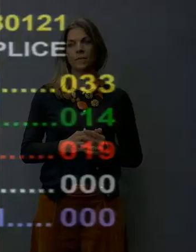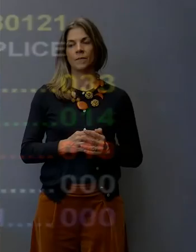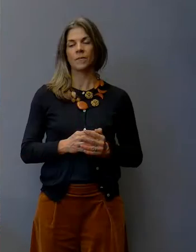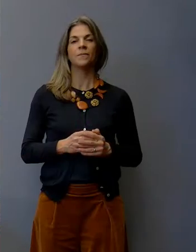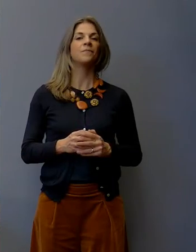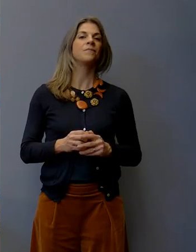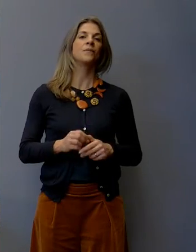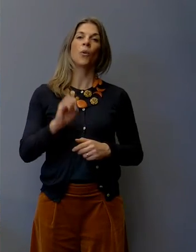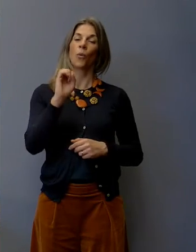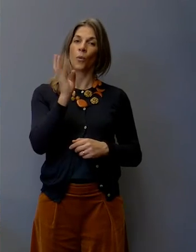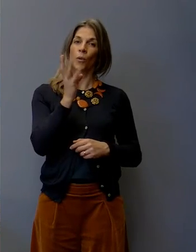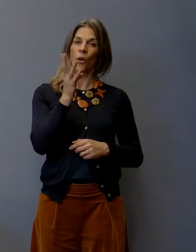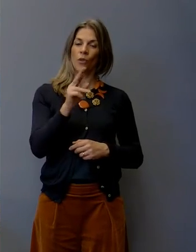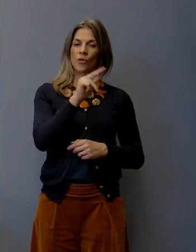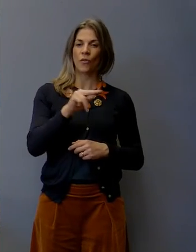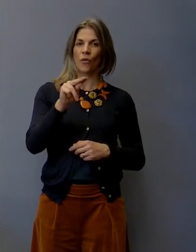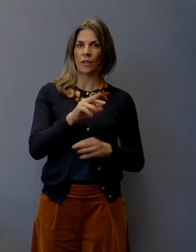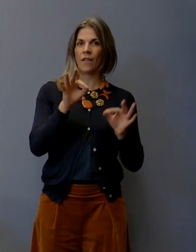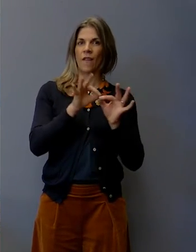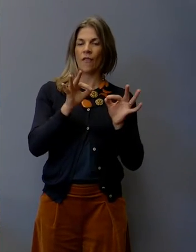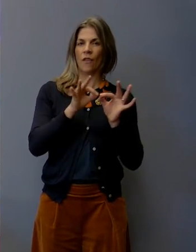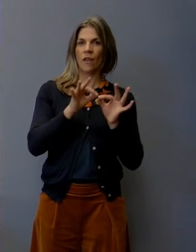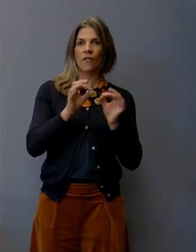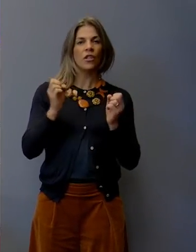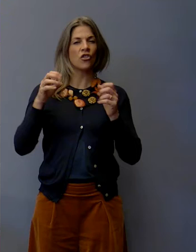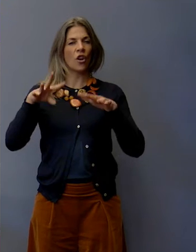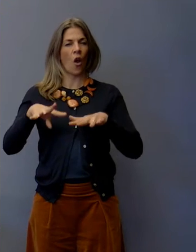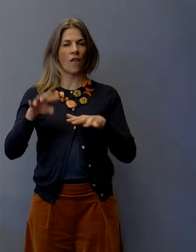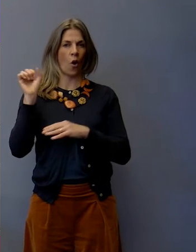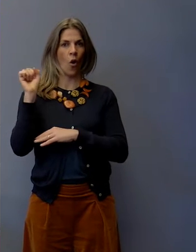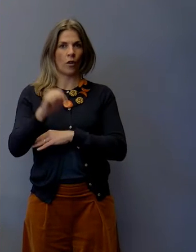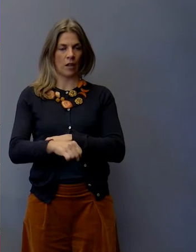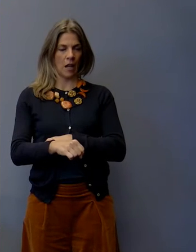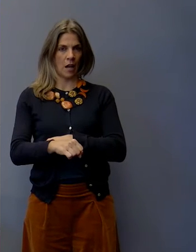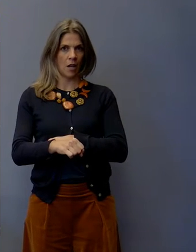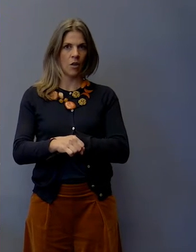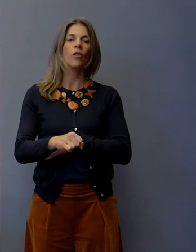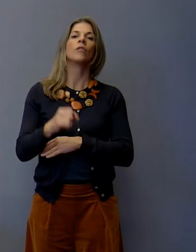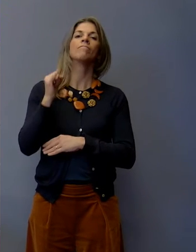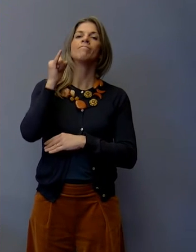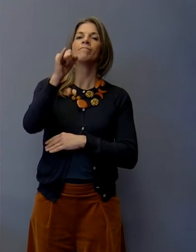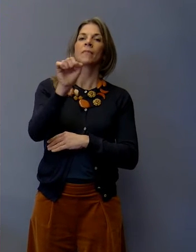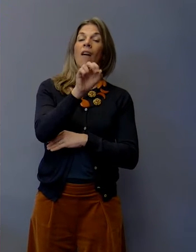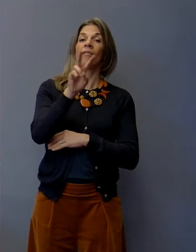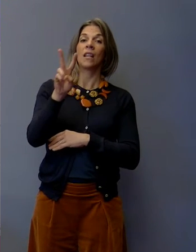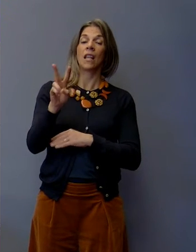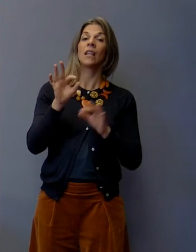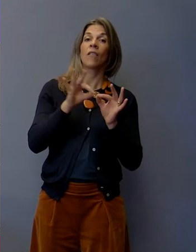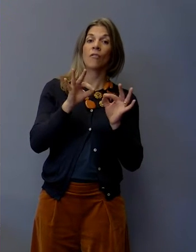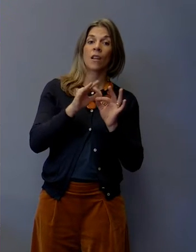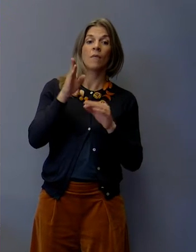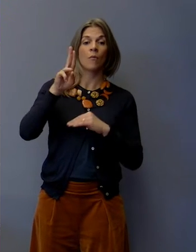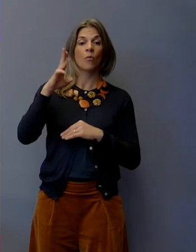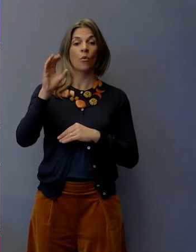14 voti favorevoli 19 contrari i consiglieri avvenente favorevole consigliera bruccoleri